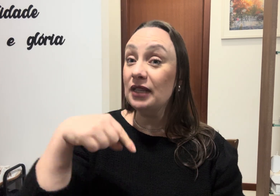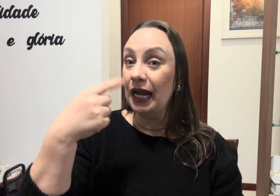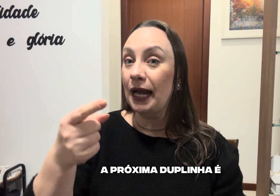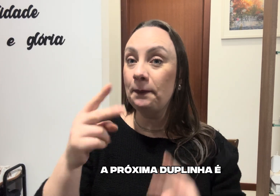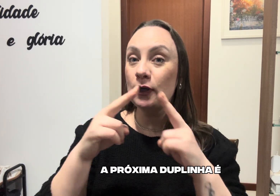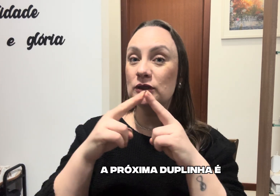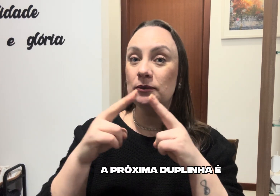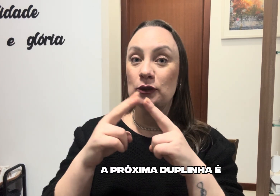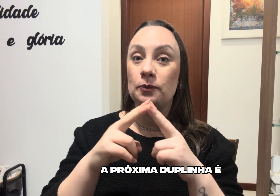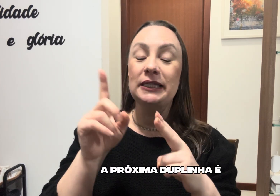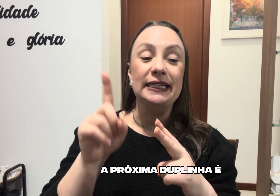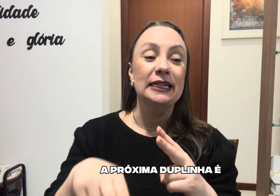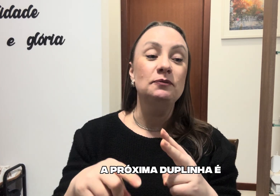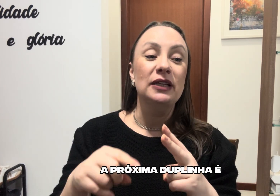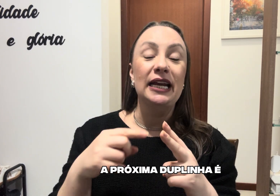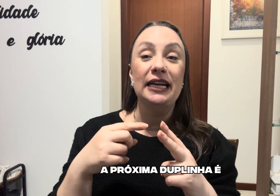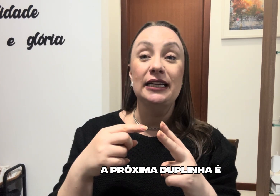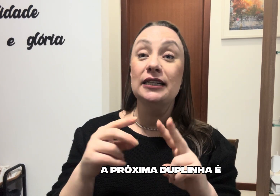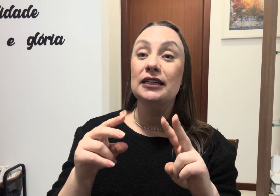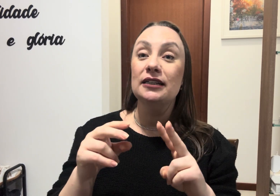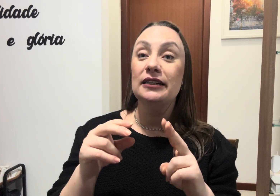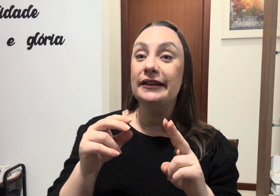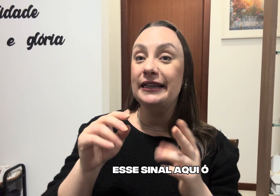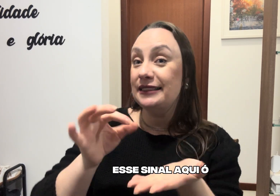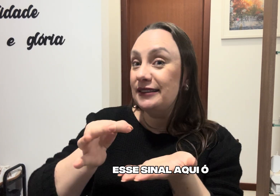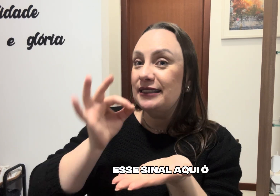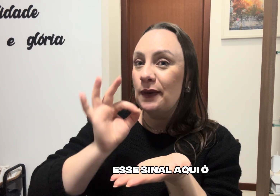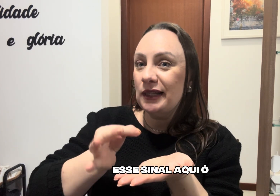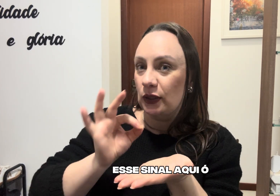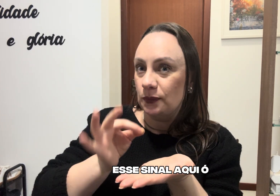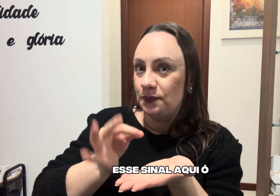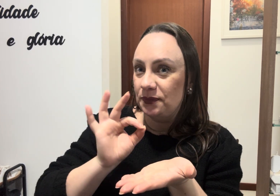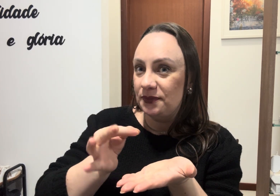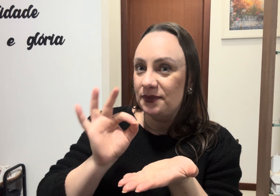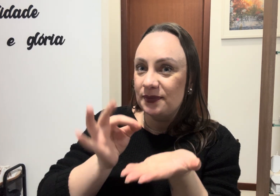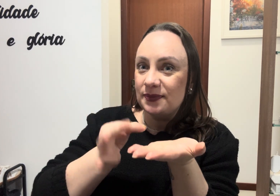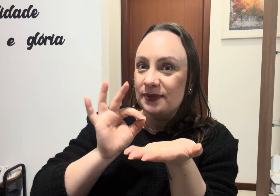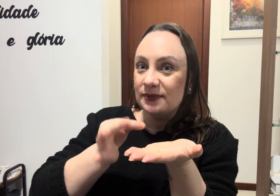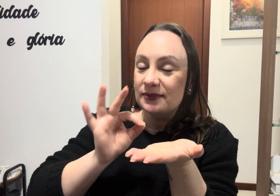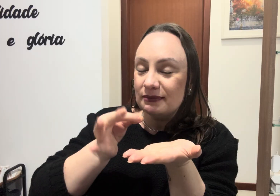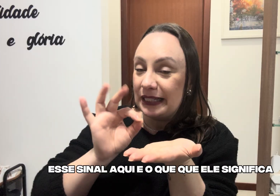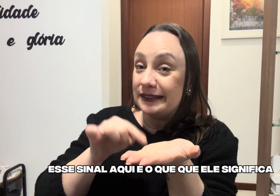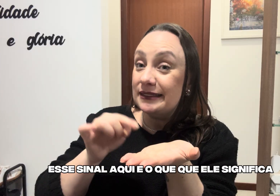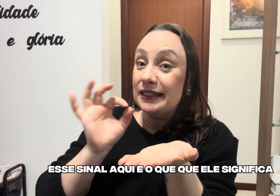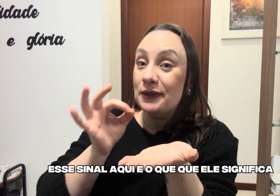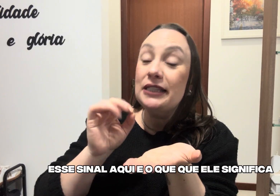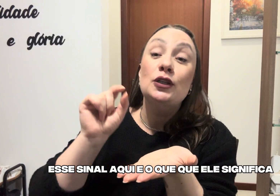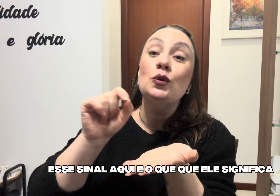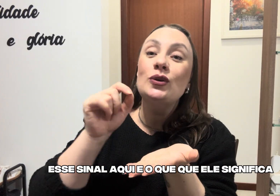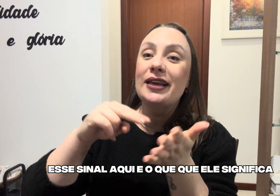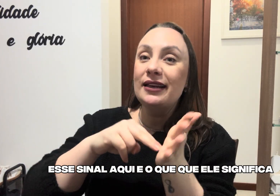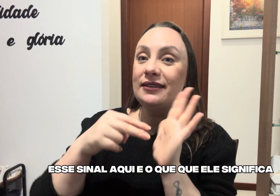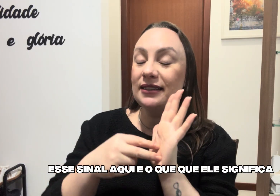A próxima duplinha é esse sinal aqui, ó. Esse sinal aqui. E o que ele